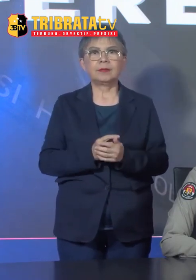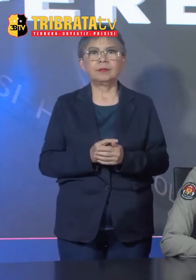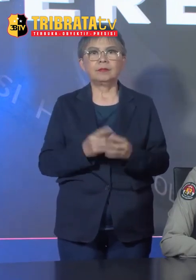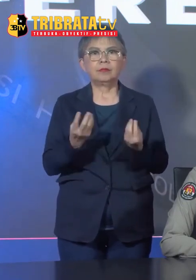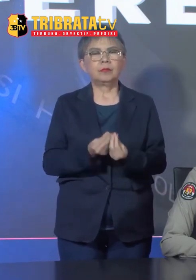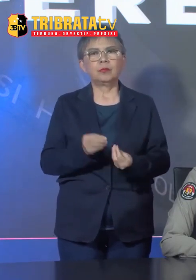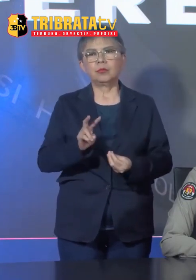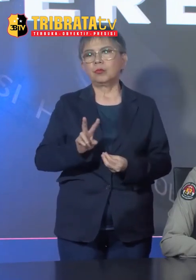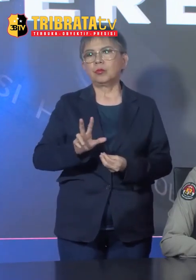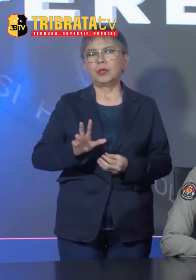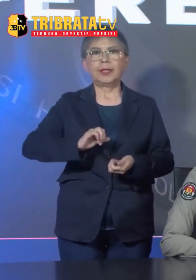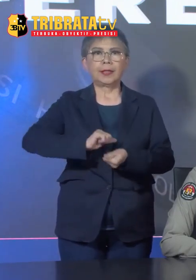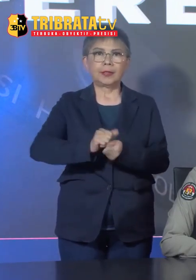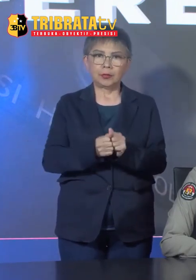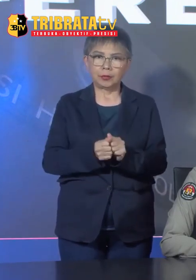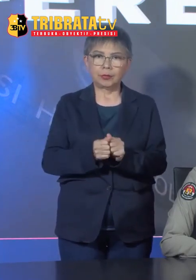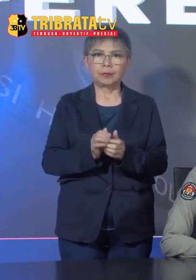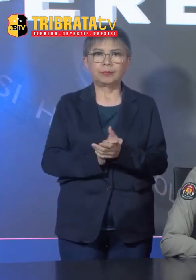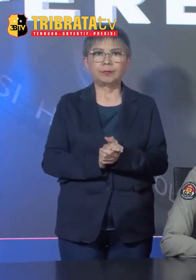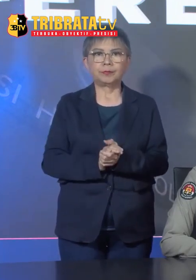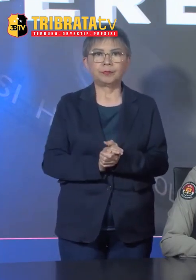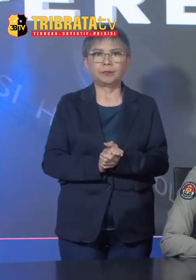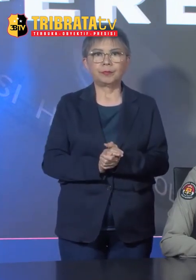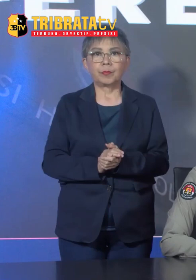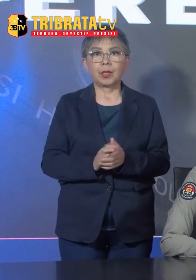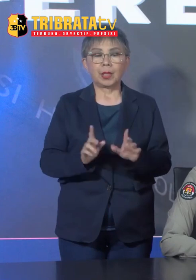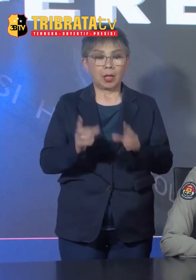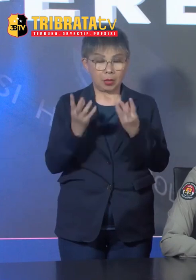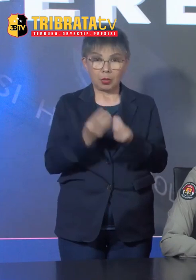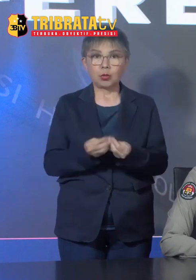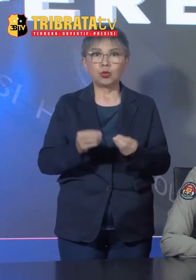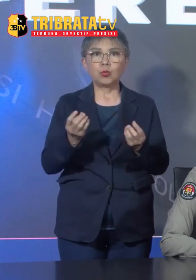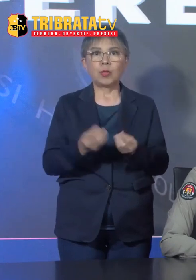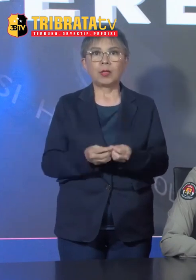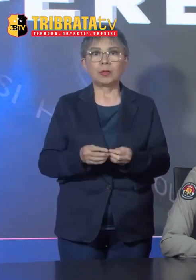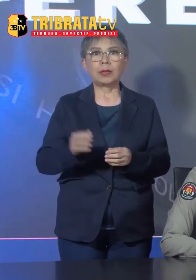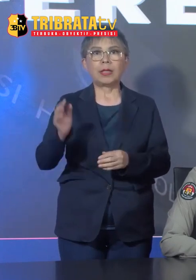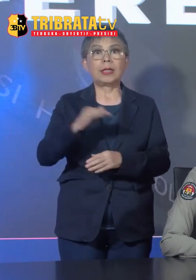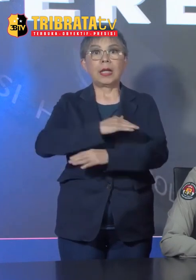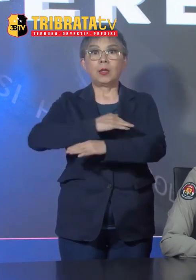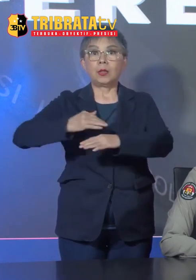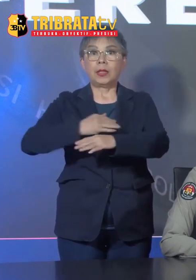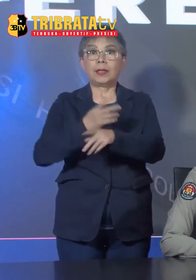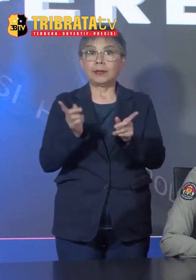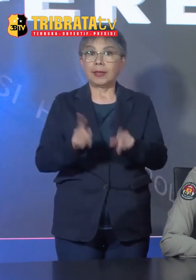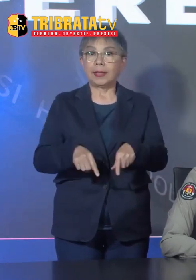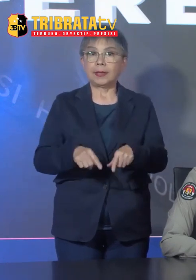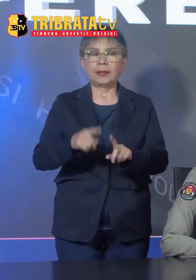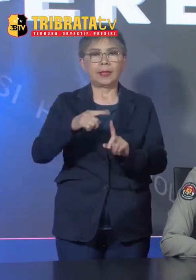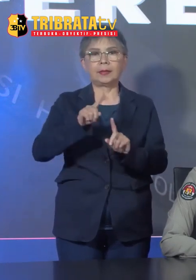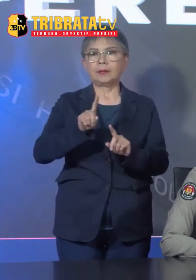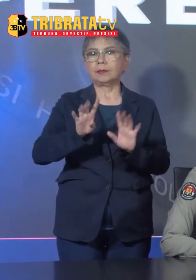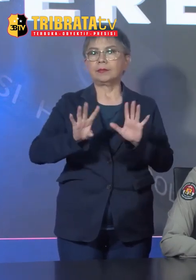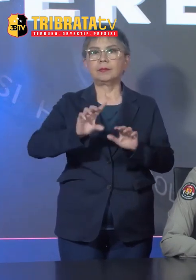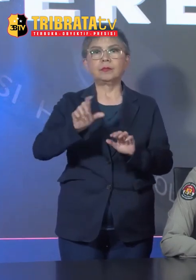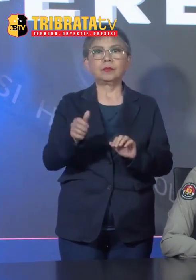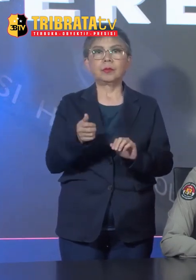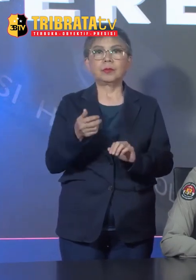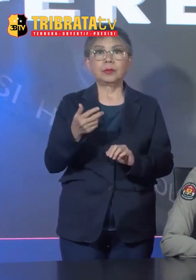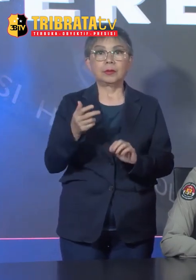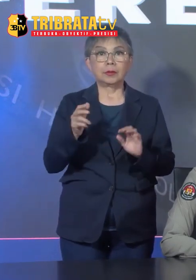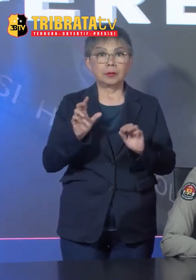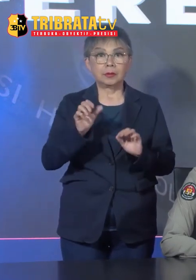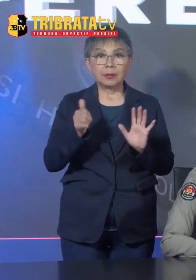sebanyak 23 kasus terdapat jumlah Laka Lantas yang terjadi pada tanggal 19